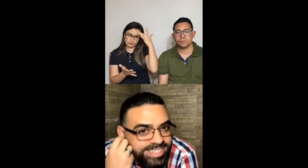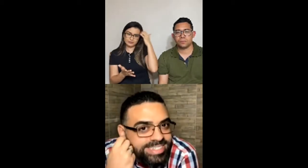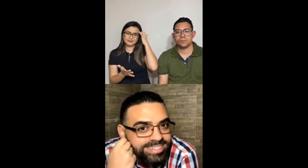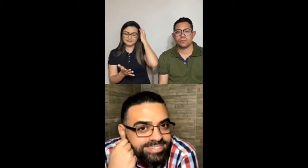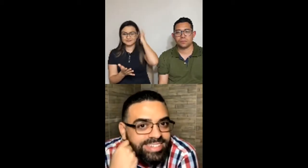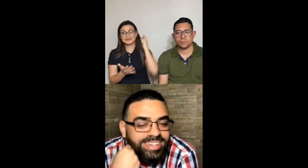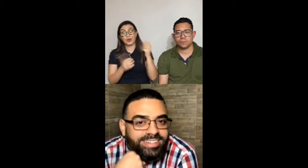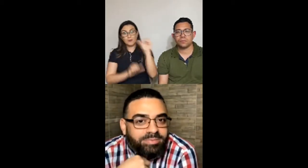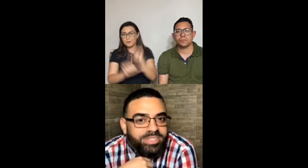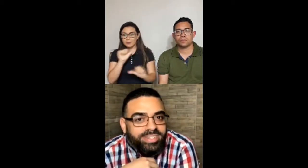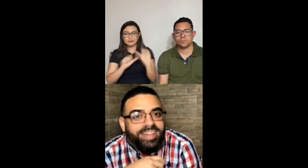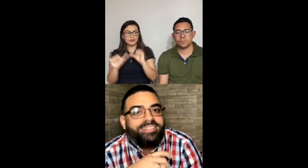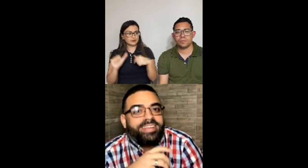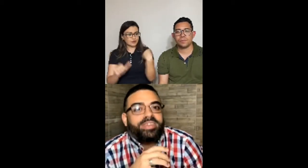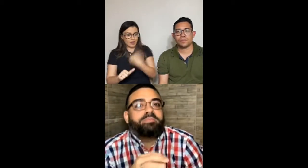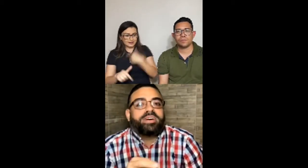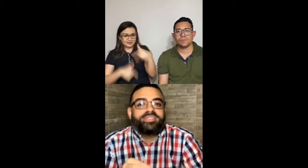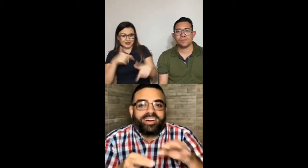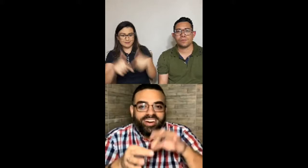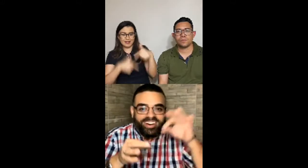lá. Isso mudou